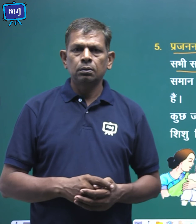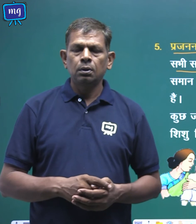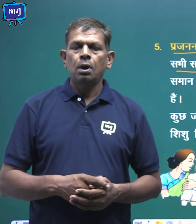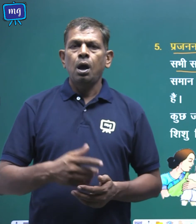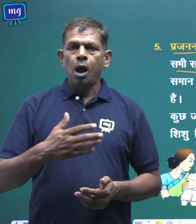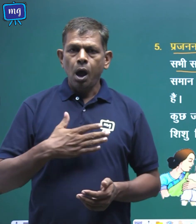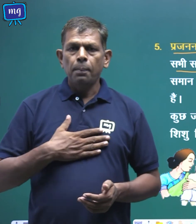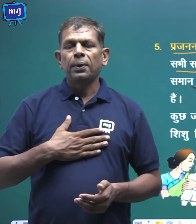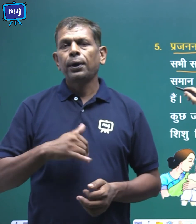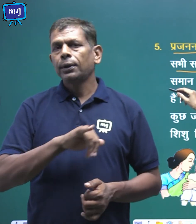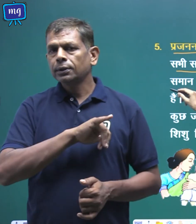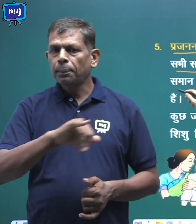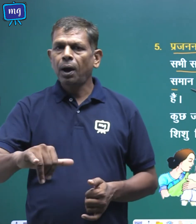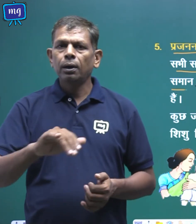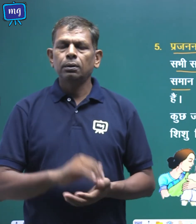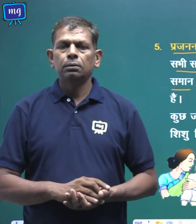अपने समान